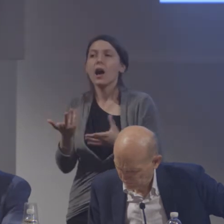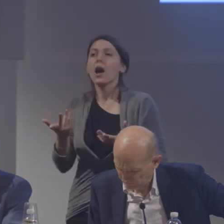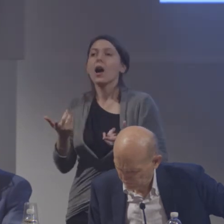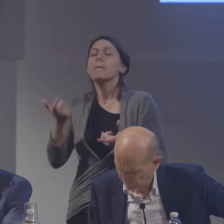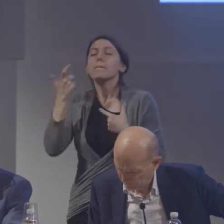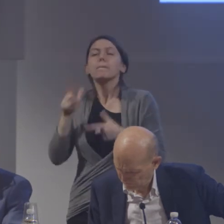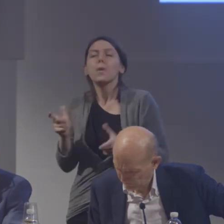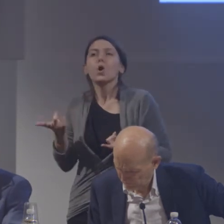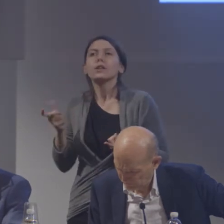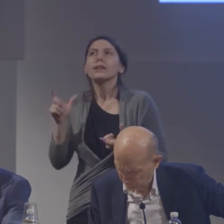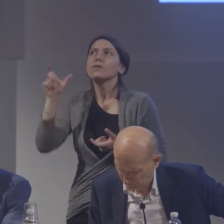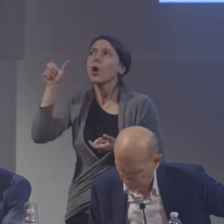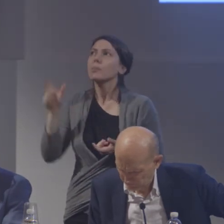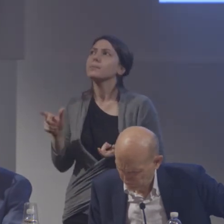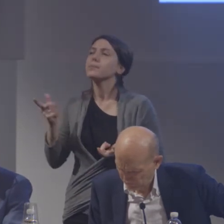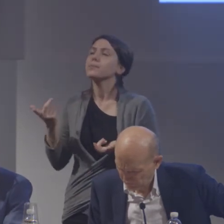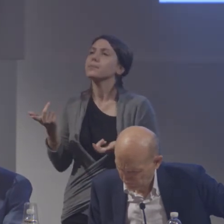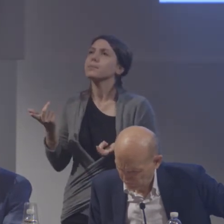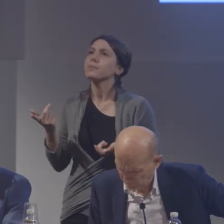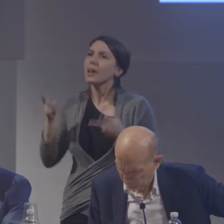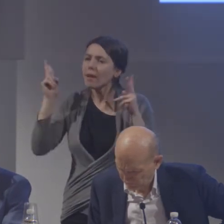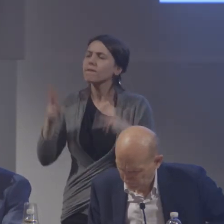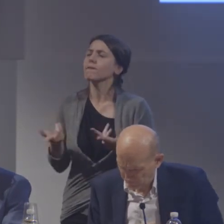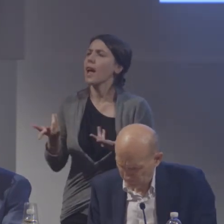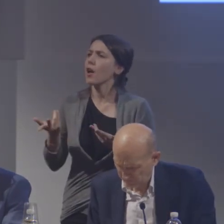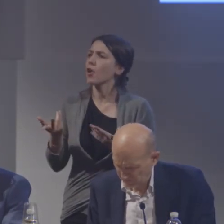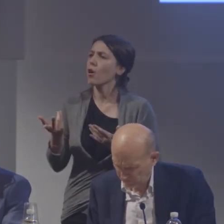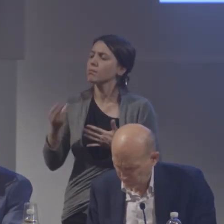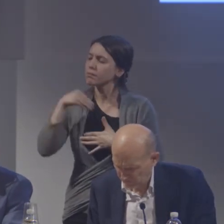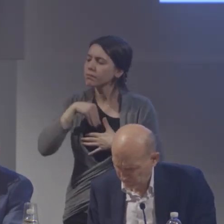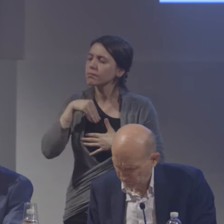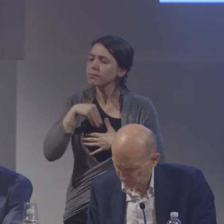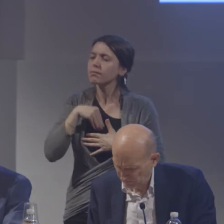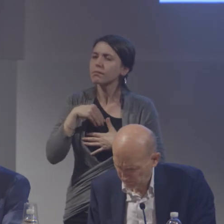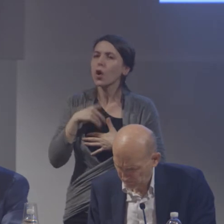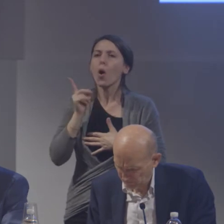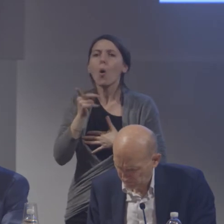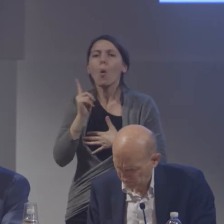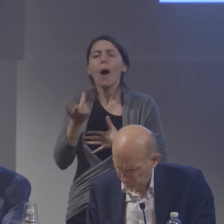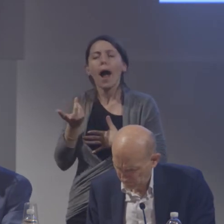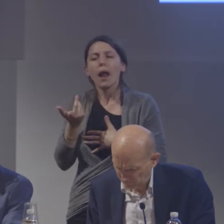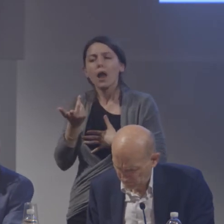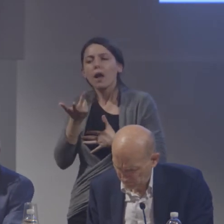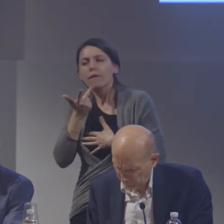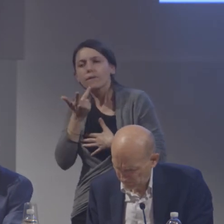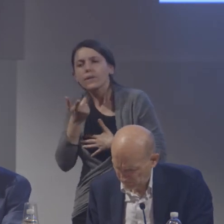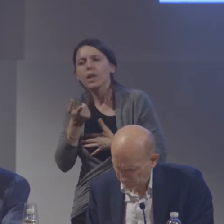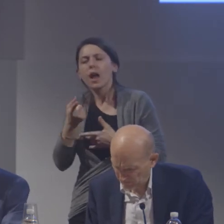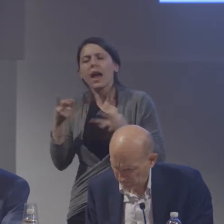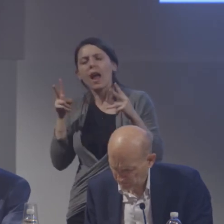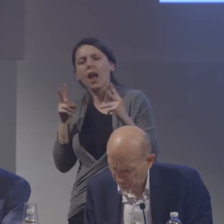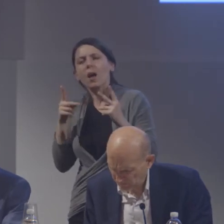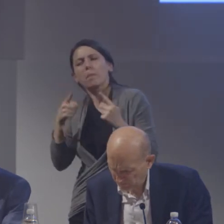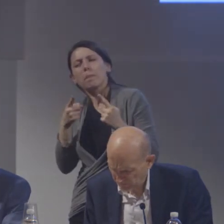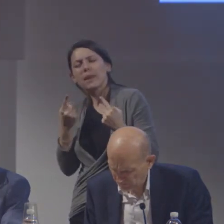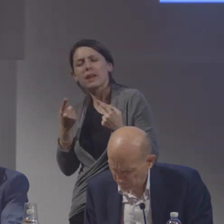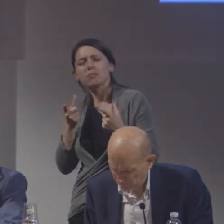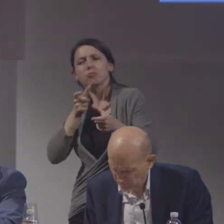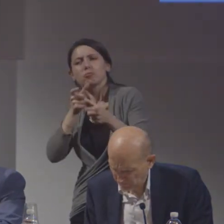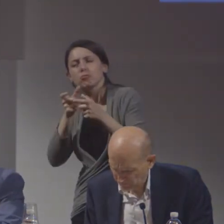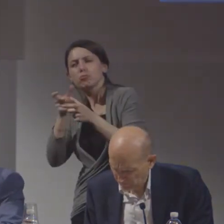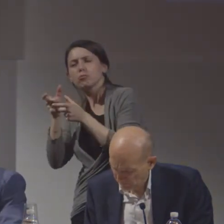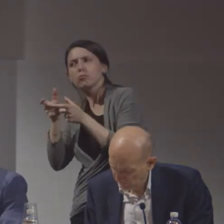perché era seriamente interessato, diciamo, a quello che poteva venire fuori da questi incontri, da questi